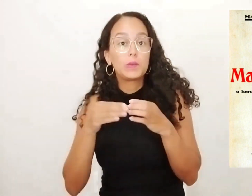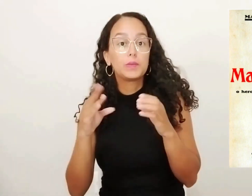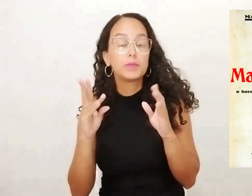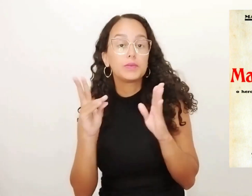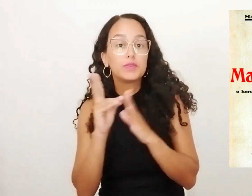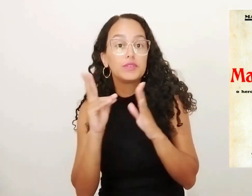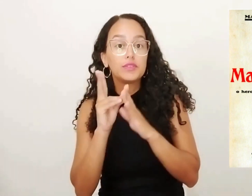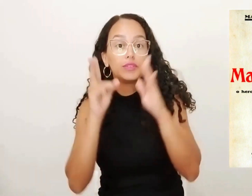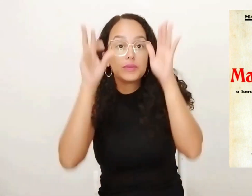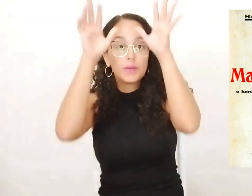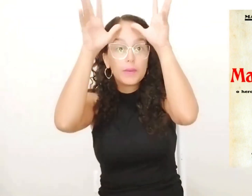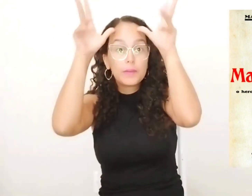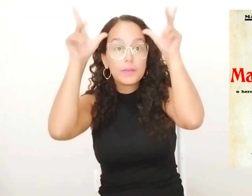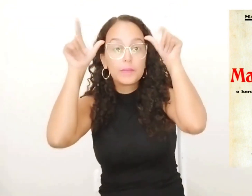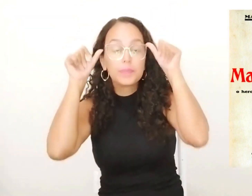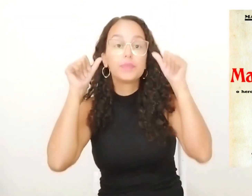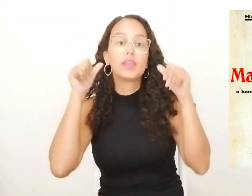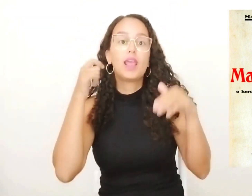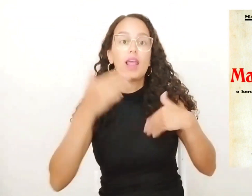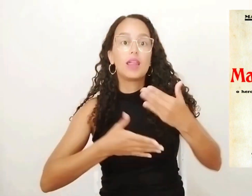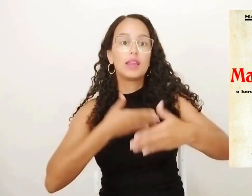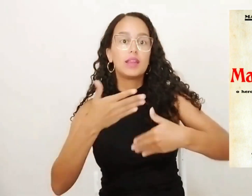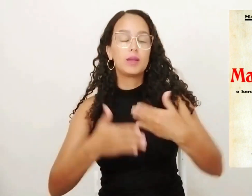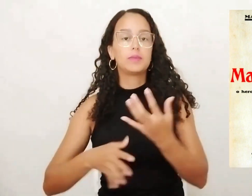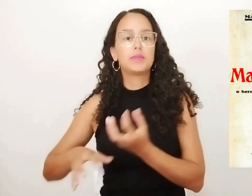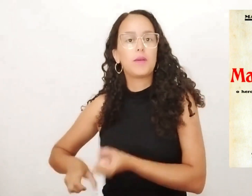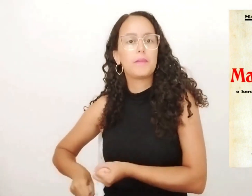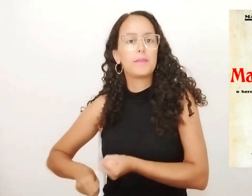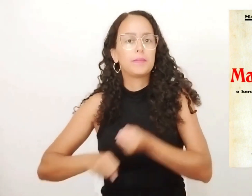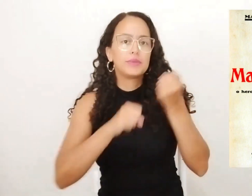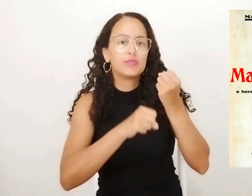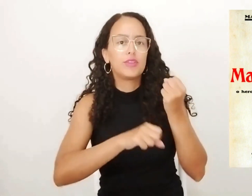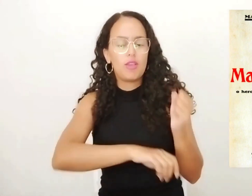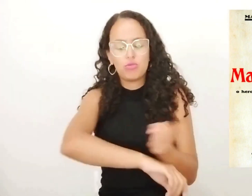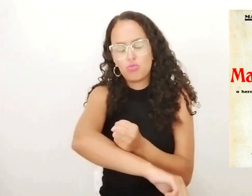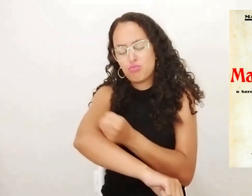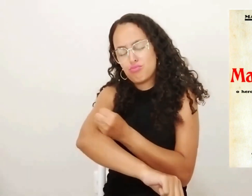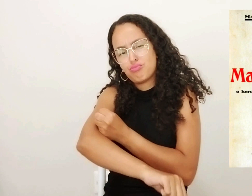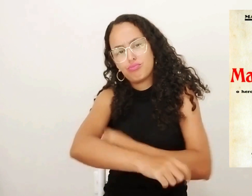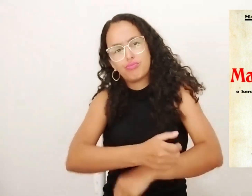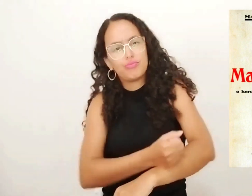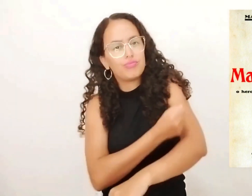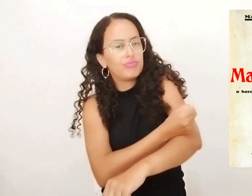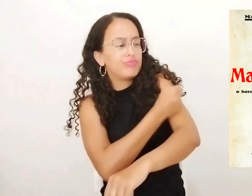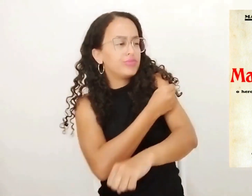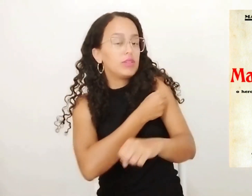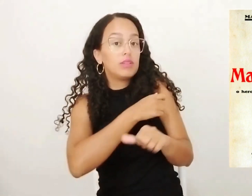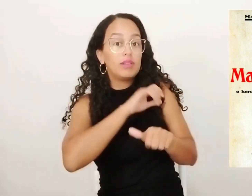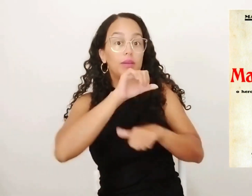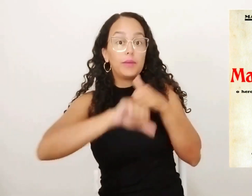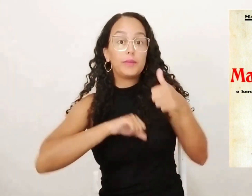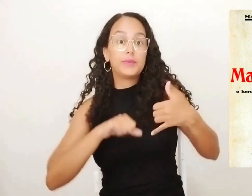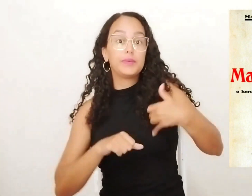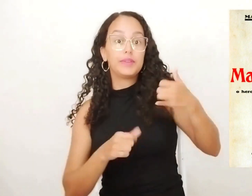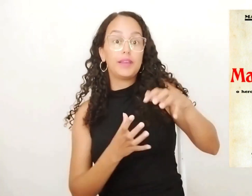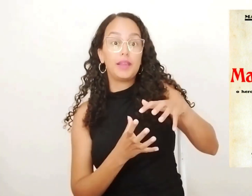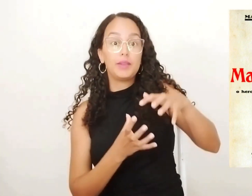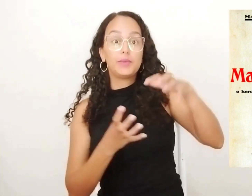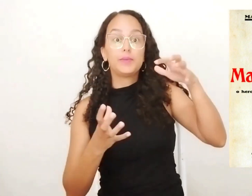Apaixona-se por Si, a mãe do mato, e com ela tem um filho que morre